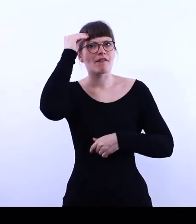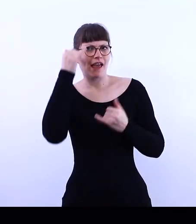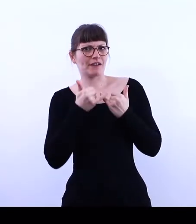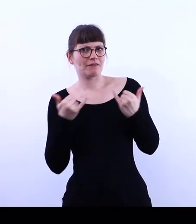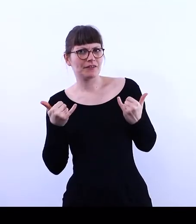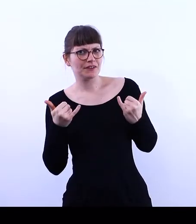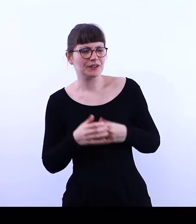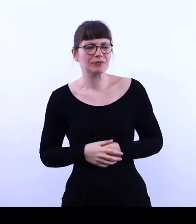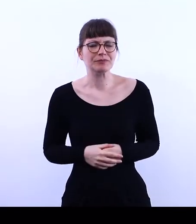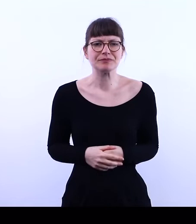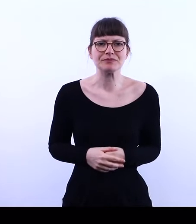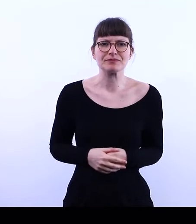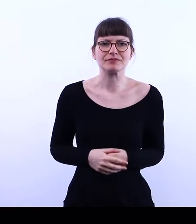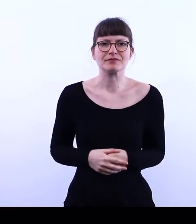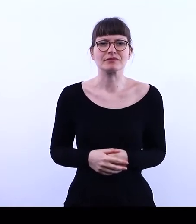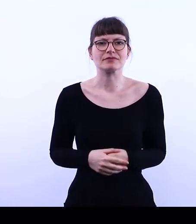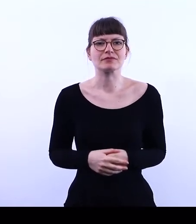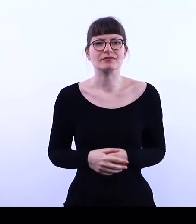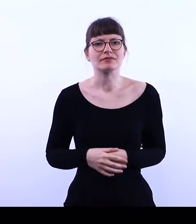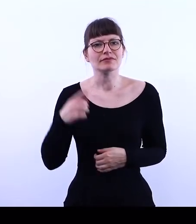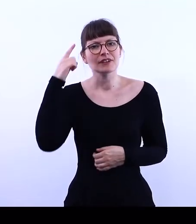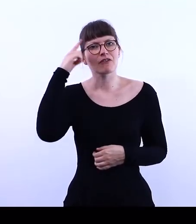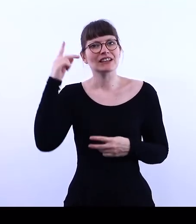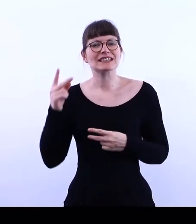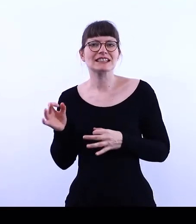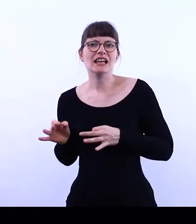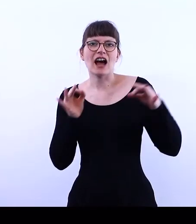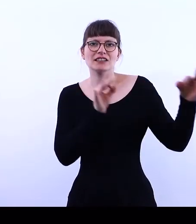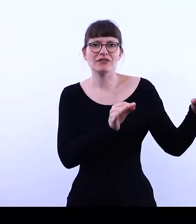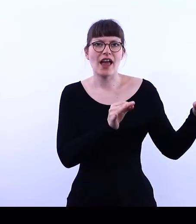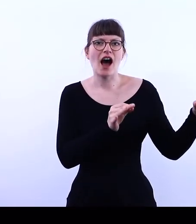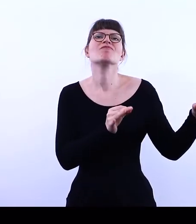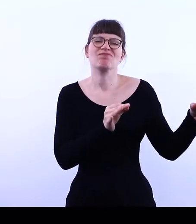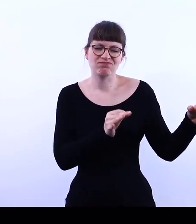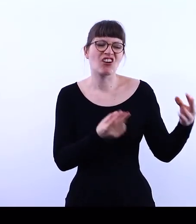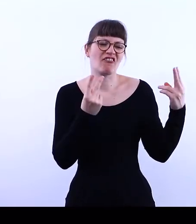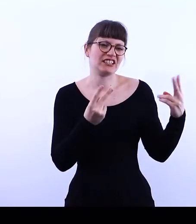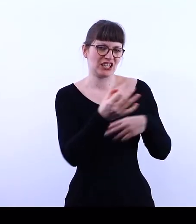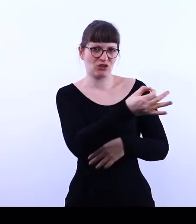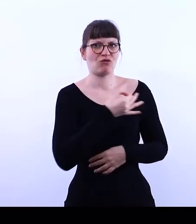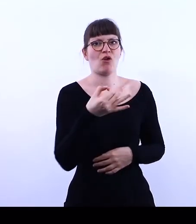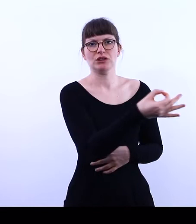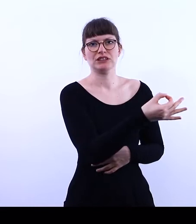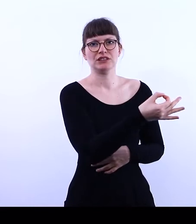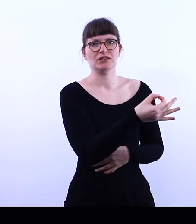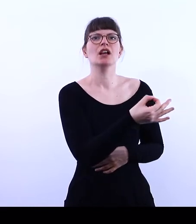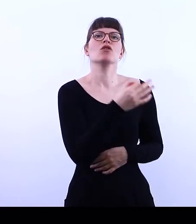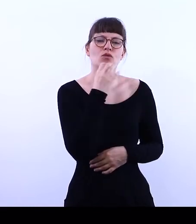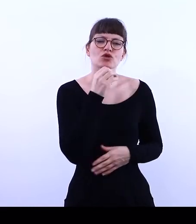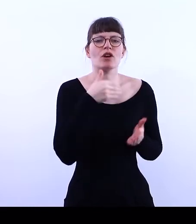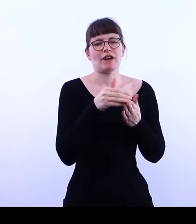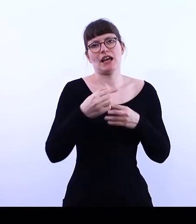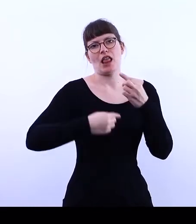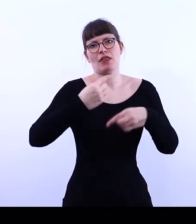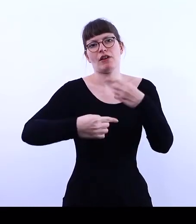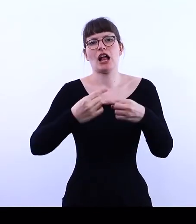Und die Frage von Wissenstransfer und Wissensmanagement beschäftigt uns stark in der Kooperation. Das sind auf jeden Fall Sachen, die wir weiterentwickeln werden, wo